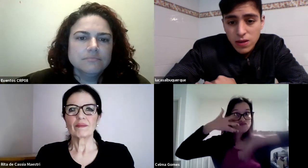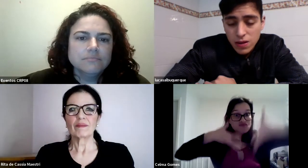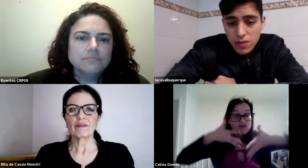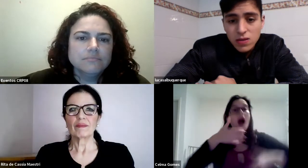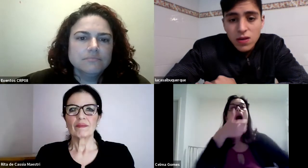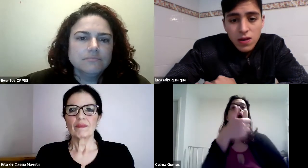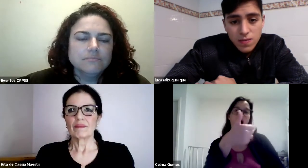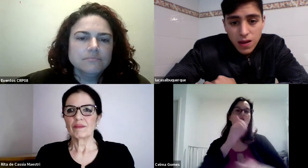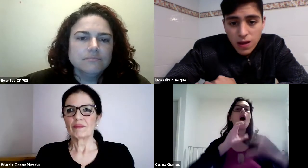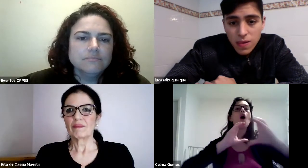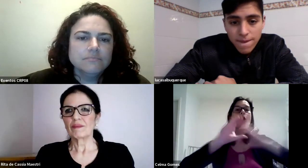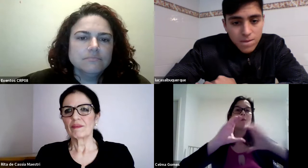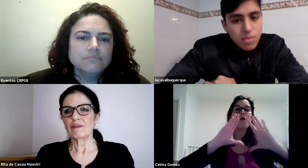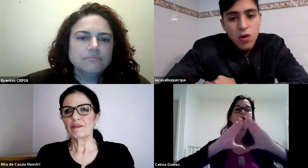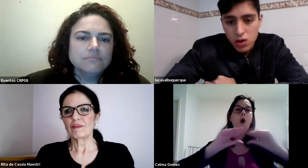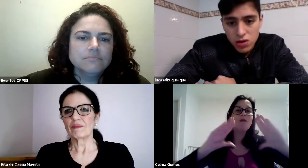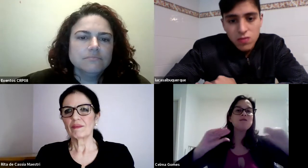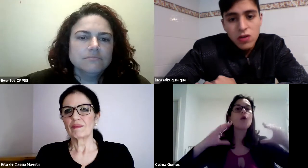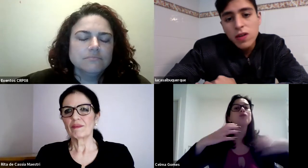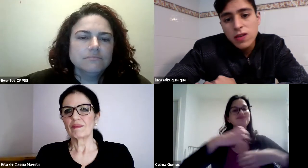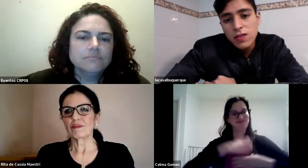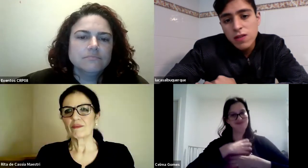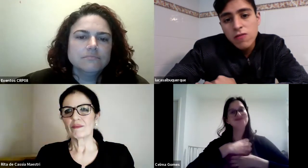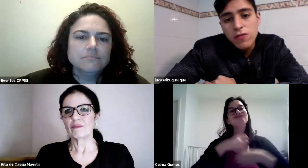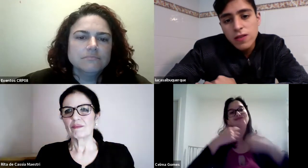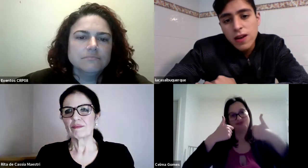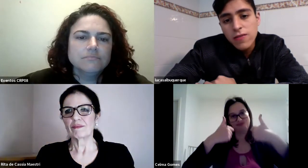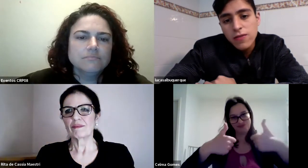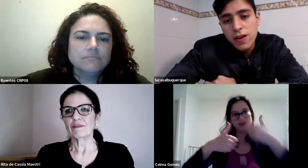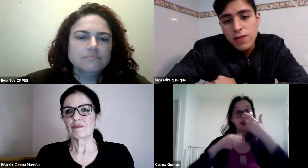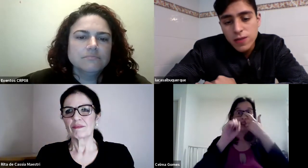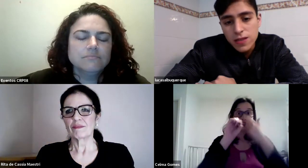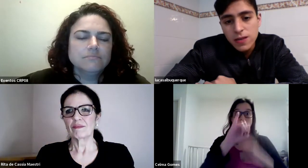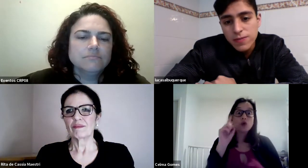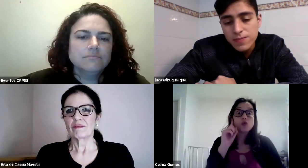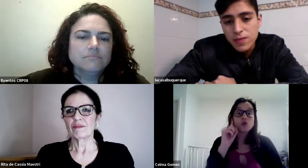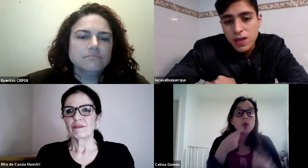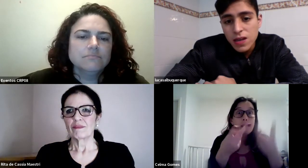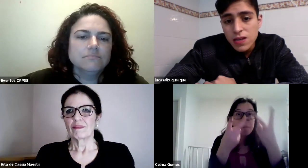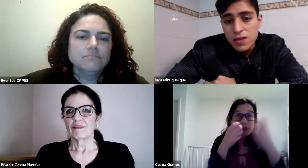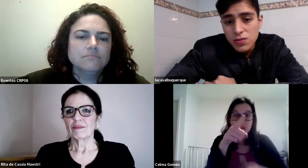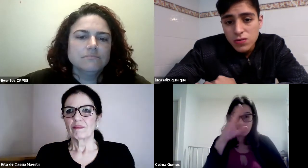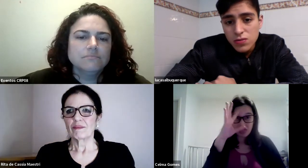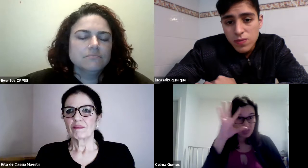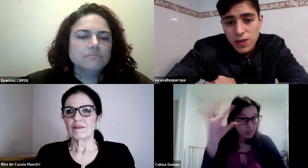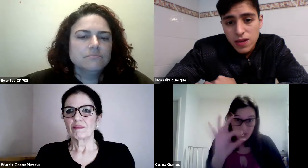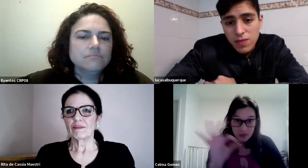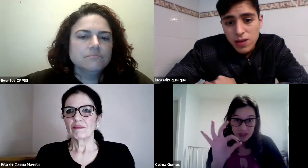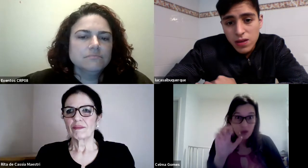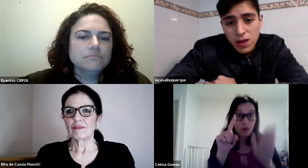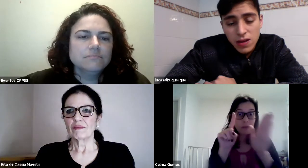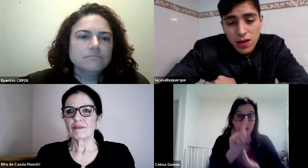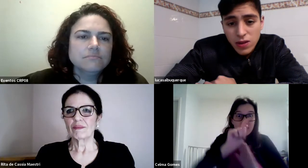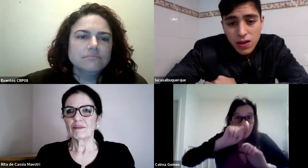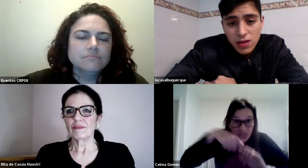sabe Libras, né? Ótimo, a comunicação é confortável, vai acontecer. Se o surdo percebe